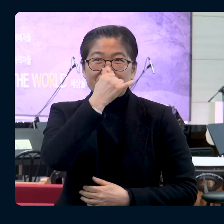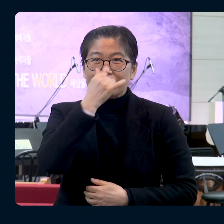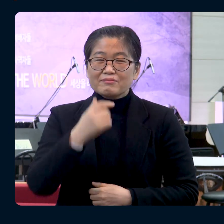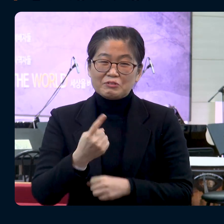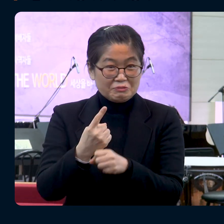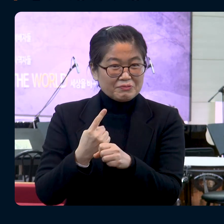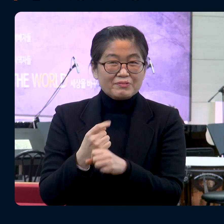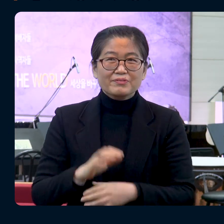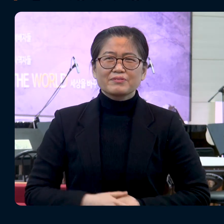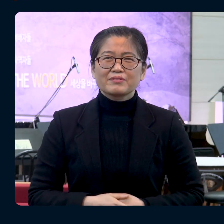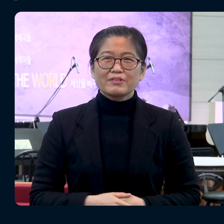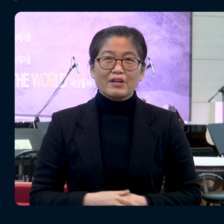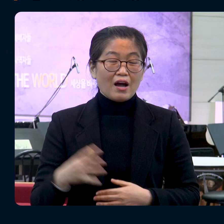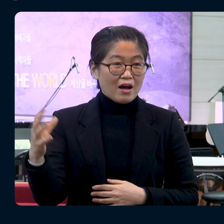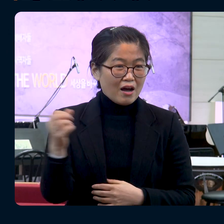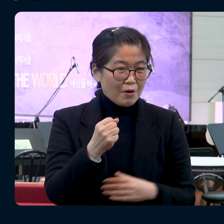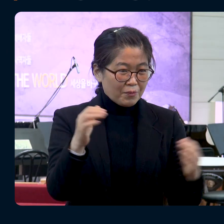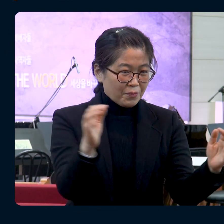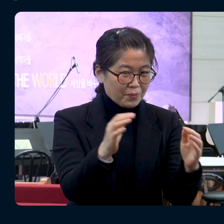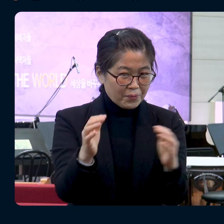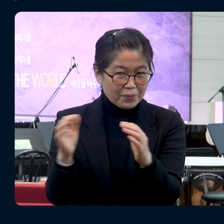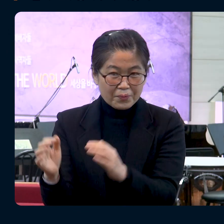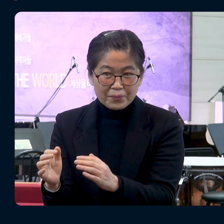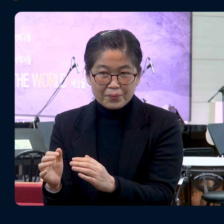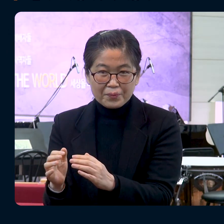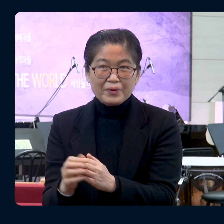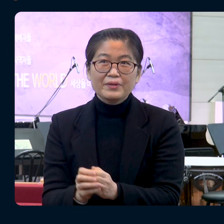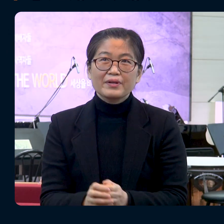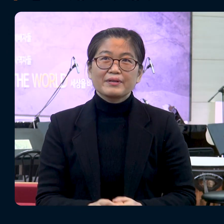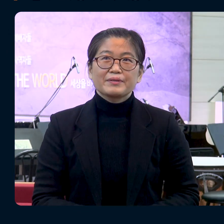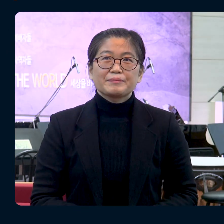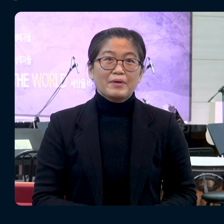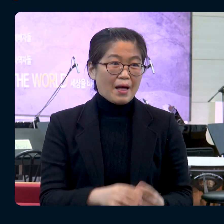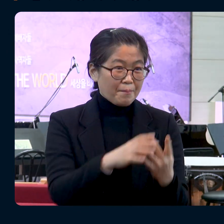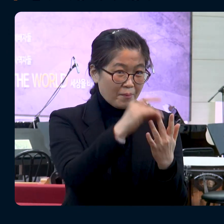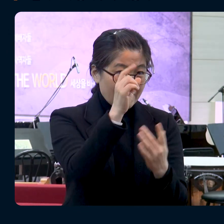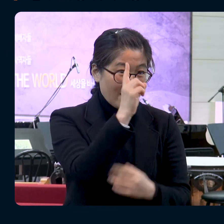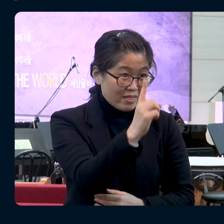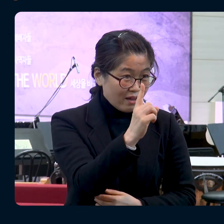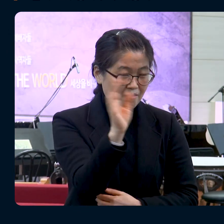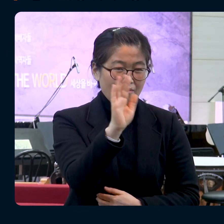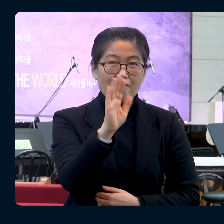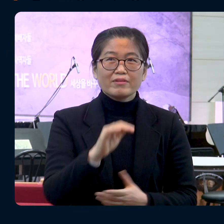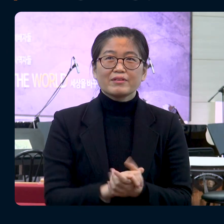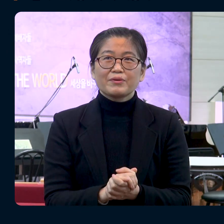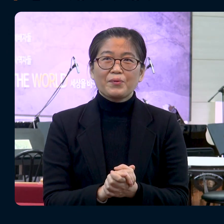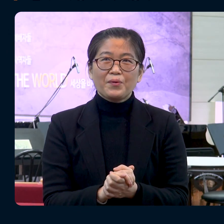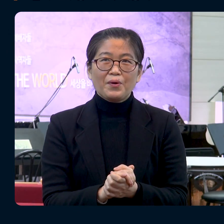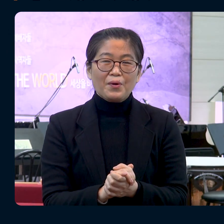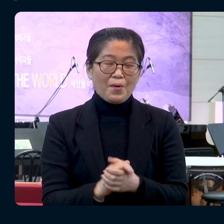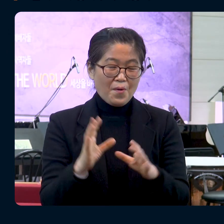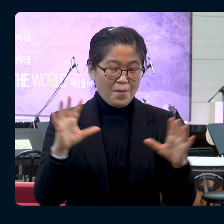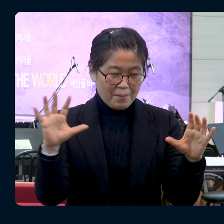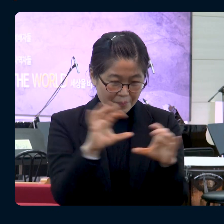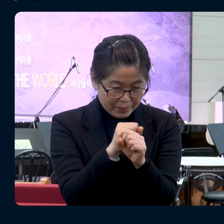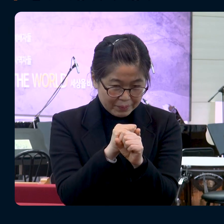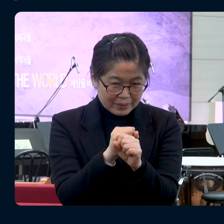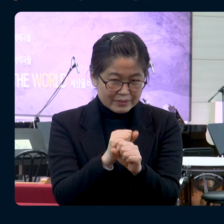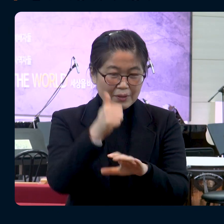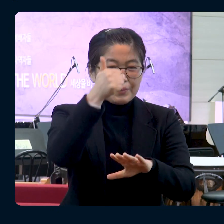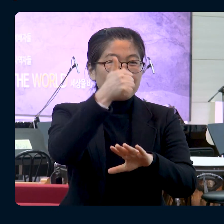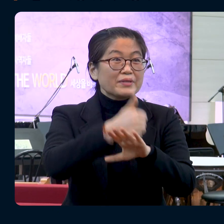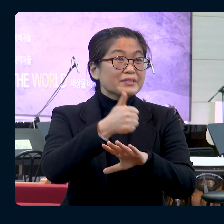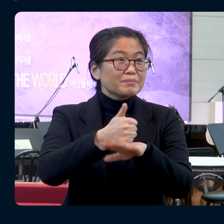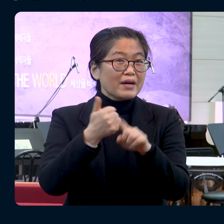그렇게 프레젠테이션 한 것을 가지고 다 또 모아서 어떤 한 개만 갖고 하는 것이 아니라 이제 우리들의 최종 안을 만들게